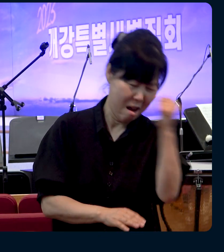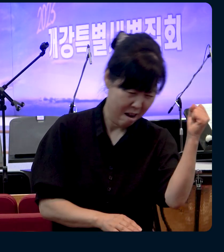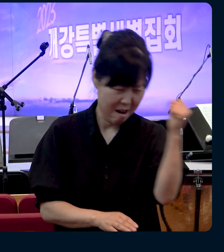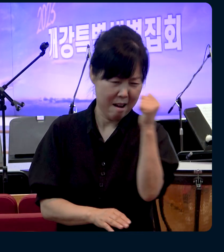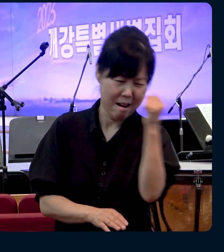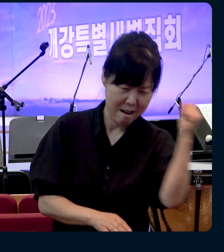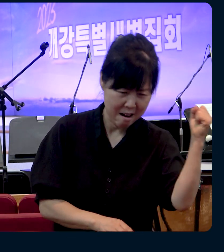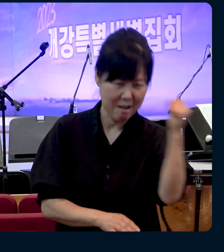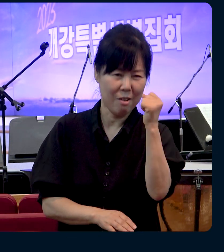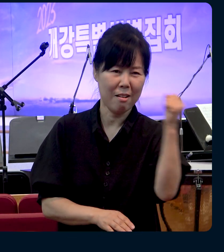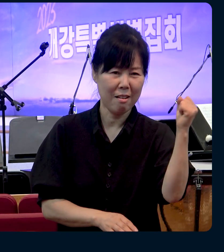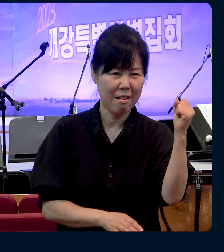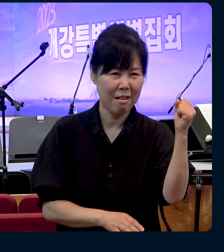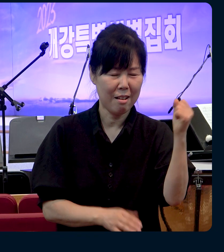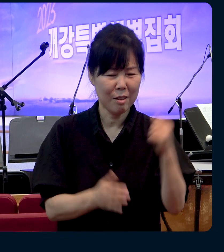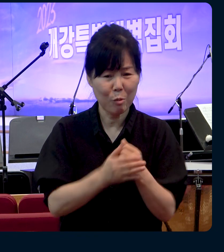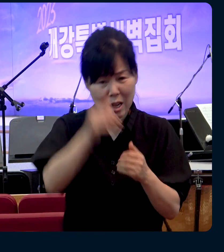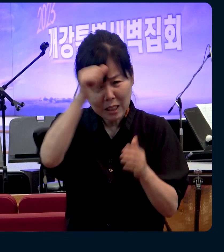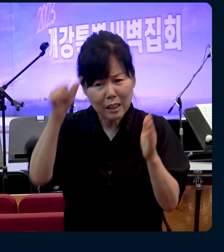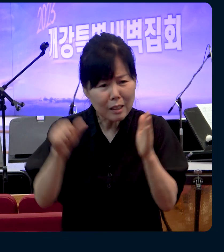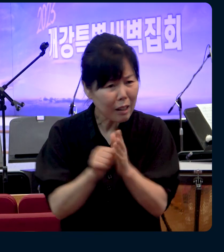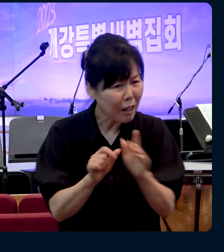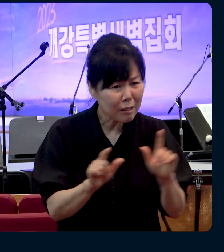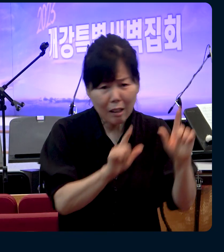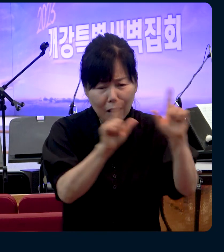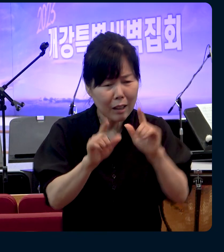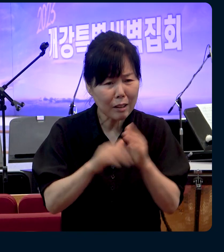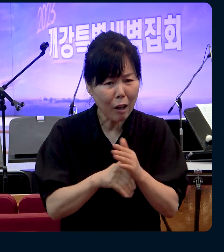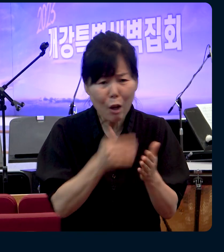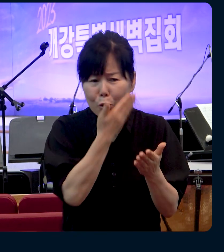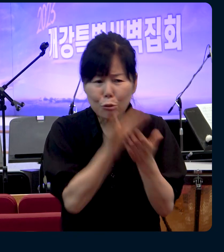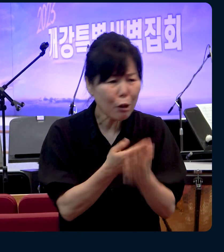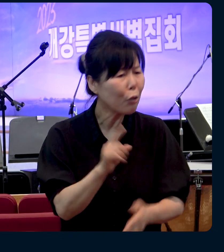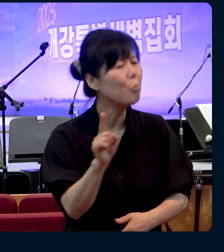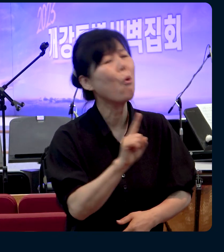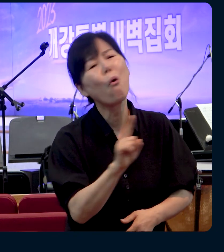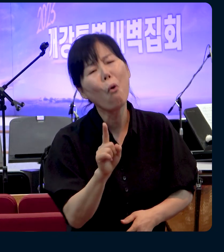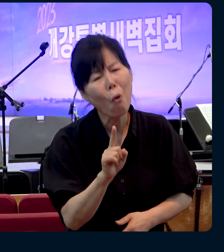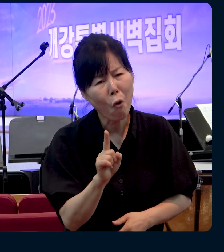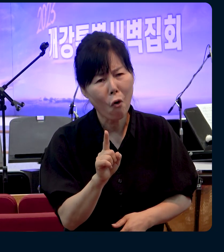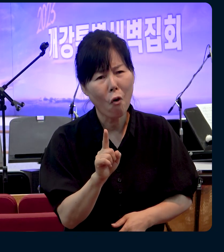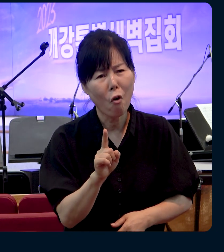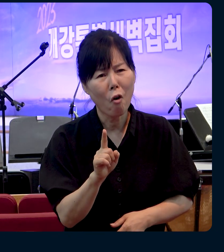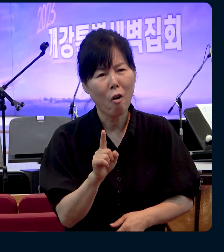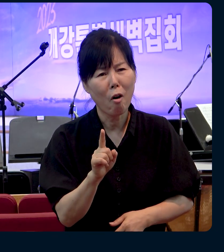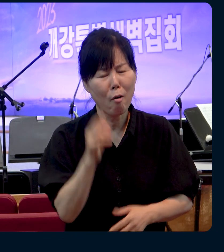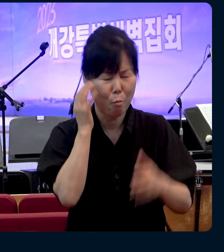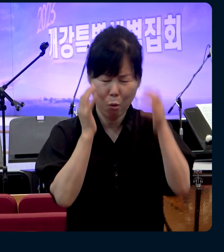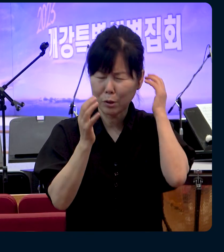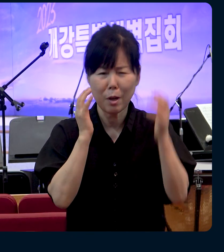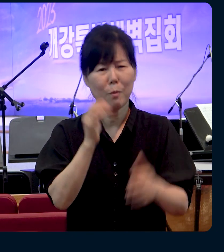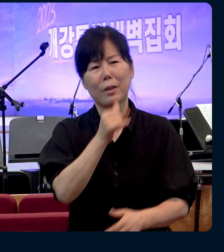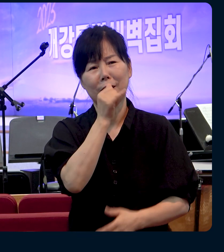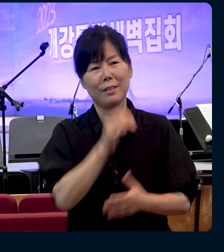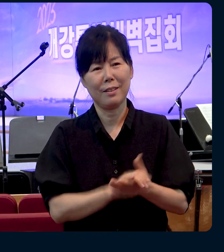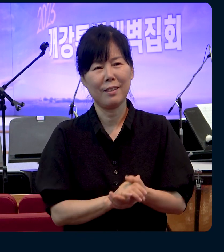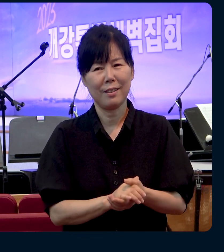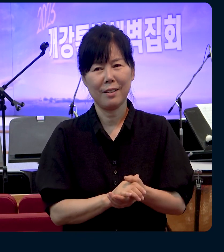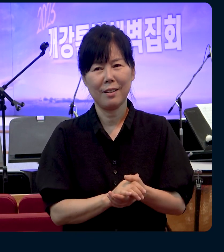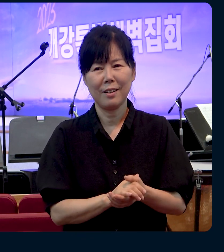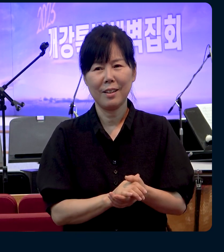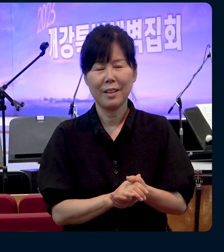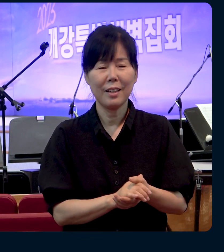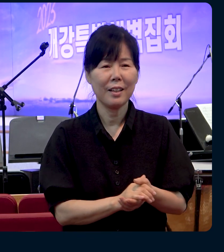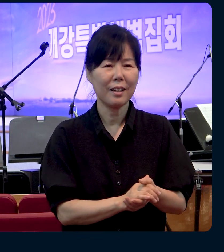이러고 하는 게, 그러니 도대체 인생을 어디에 초점 맞추고 사느냐 그 말이에요. 그럼 여러분, 그리스도인의 삶은 그렇지 않습니다.